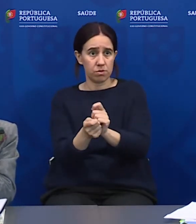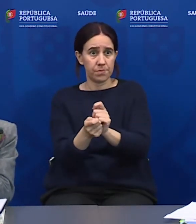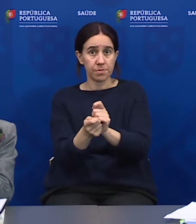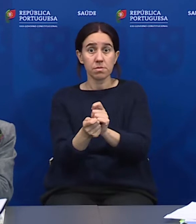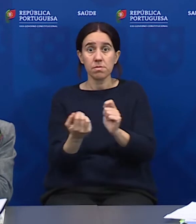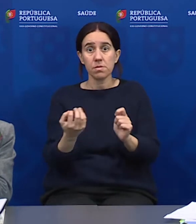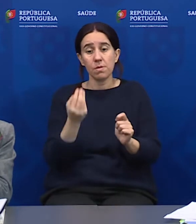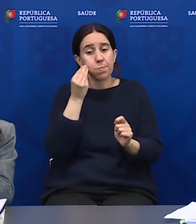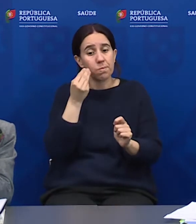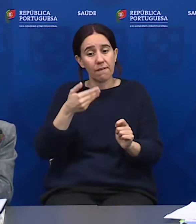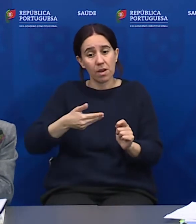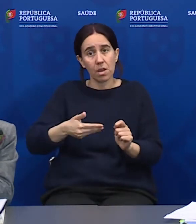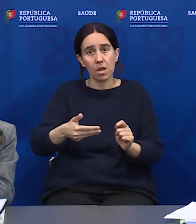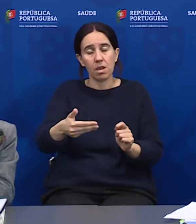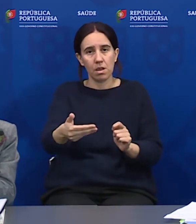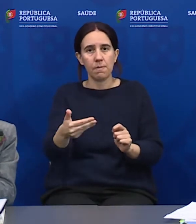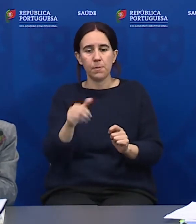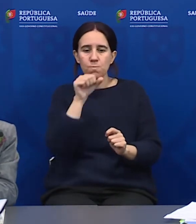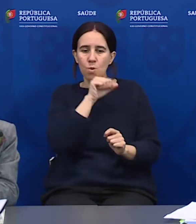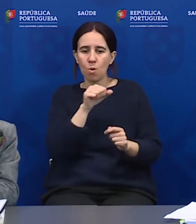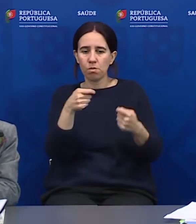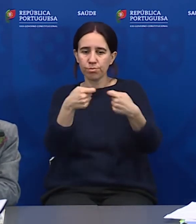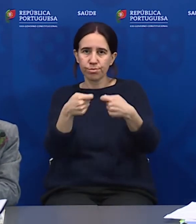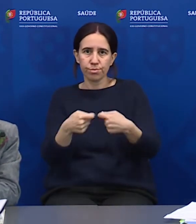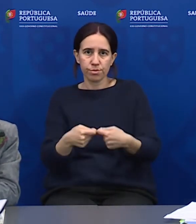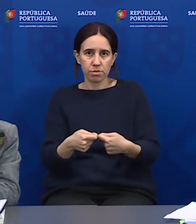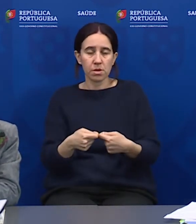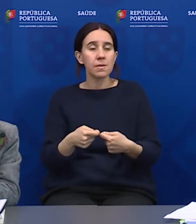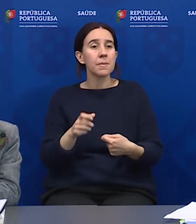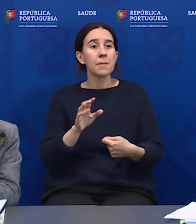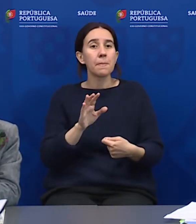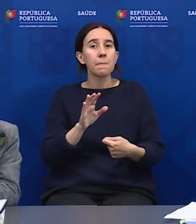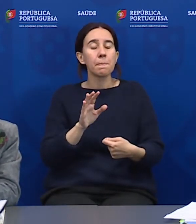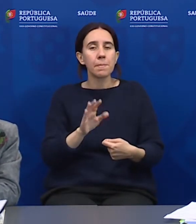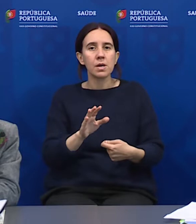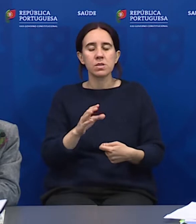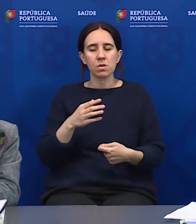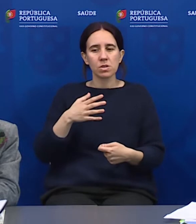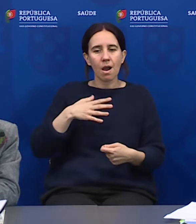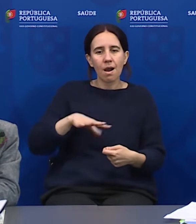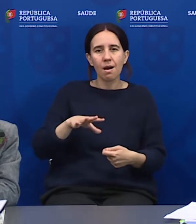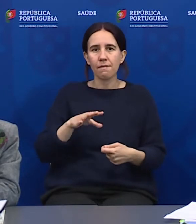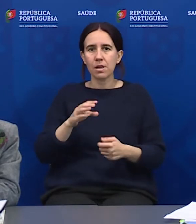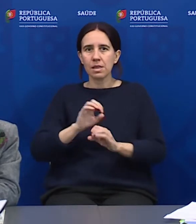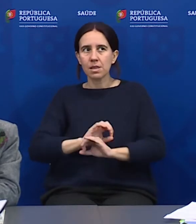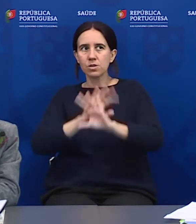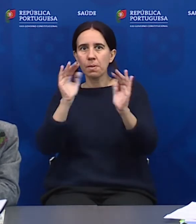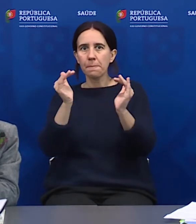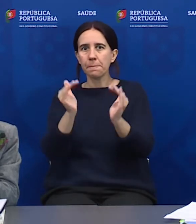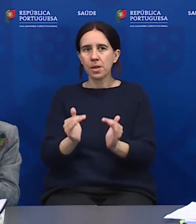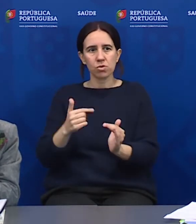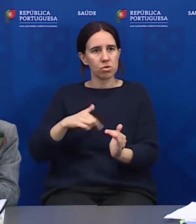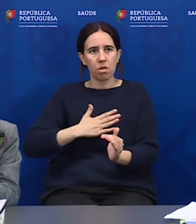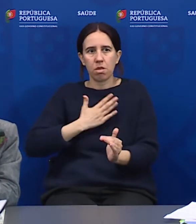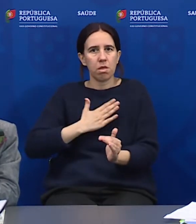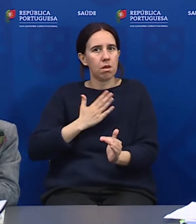vão tendendo para coincidirem uns com os outros. Mas não há nenhum intuito de ser menos transparente,